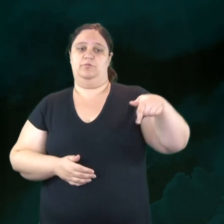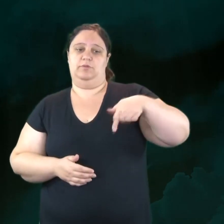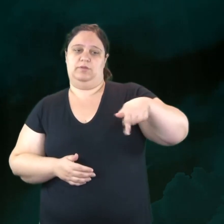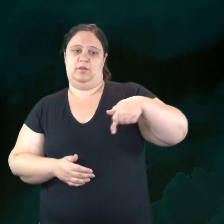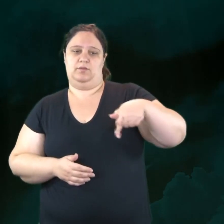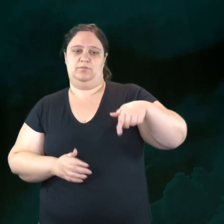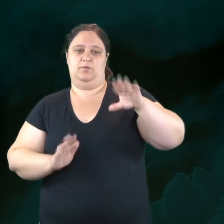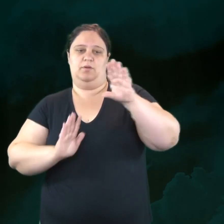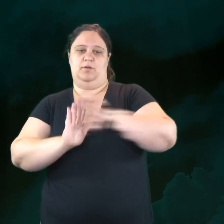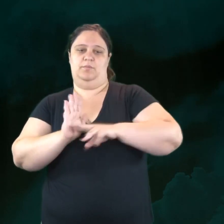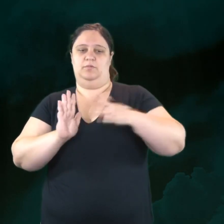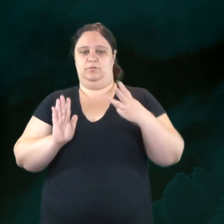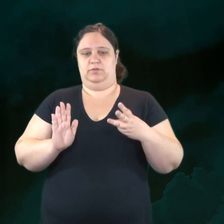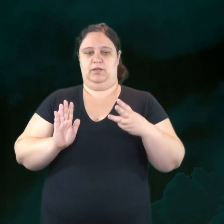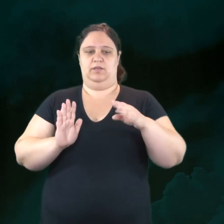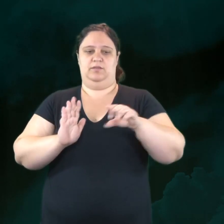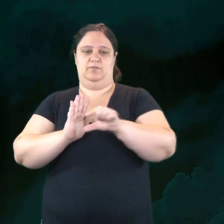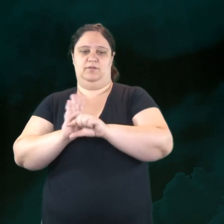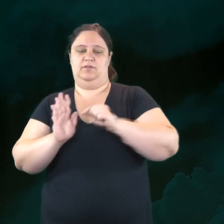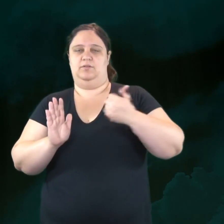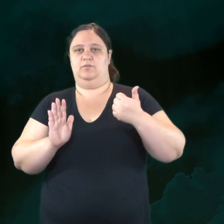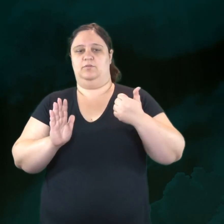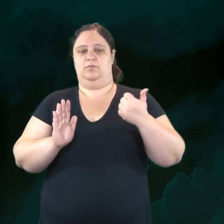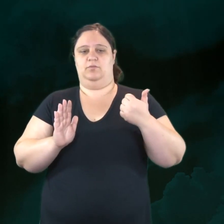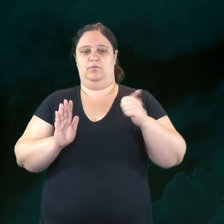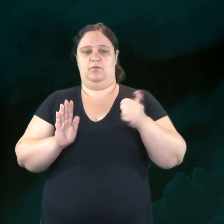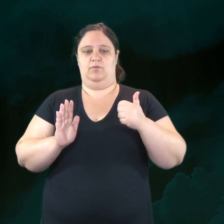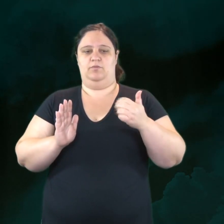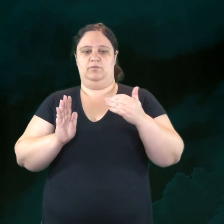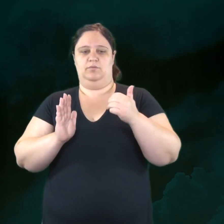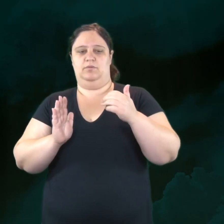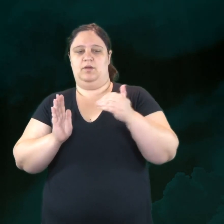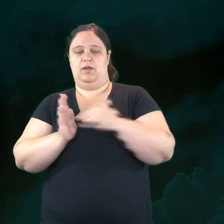de 1 a 13, né? Nessa oração,